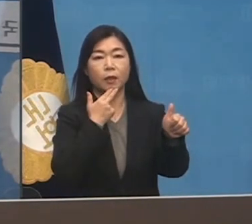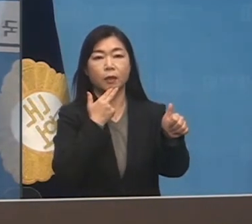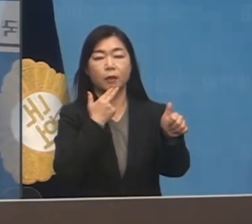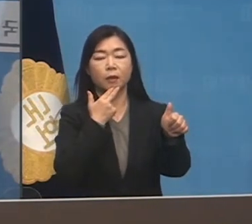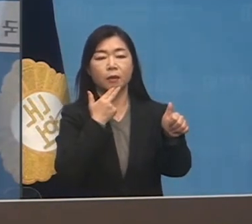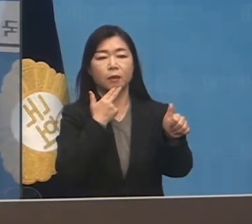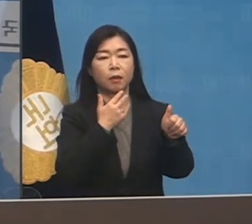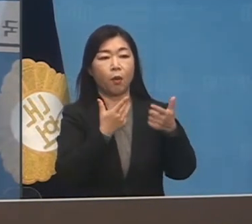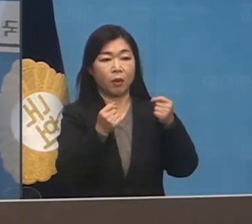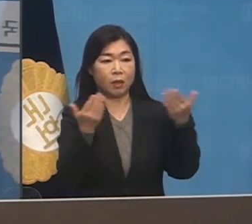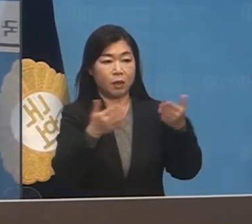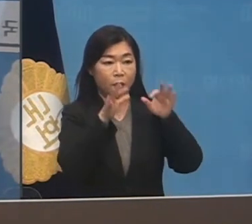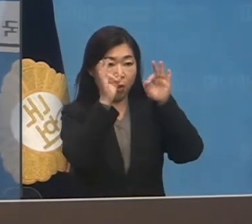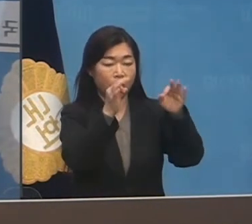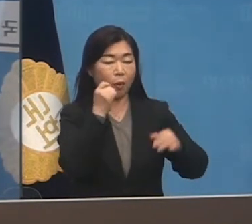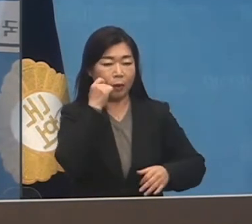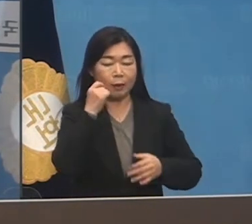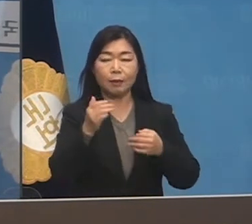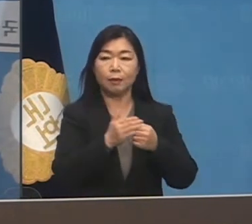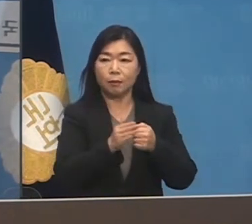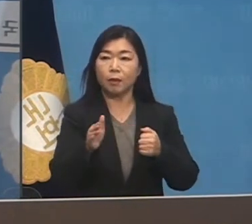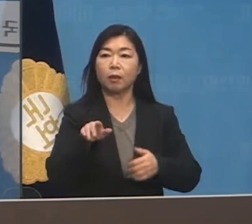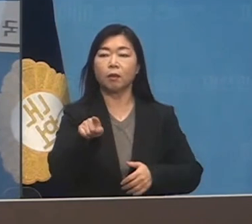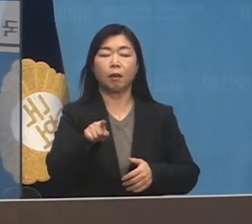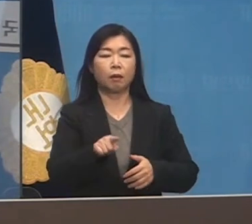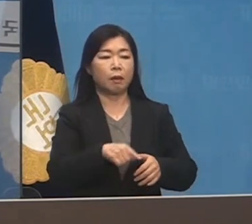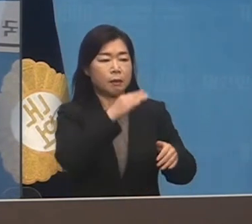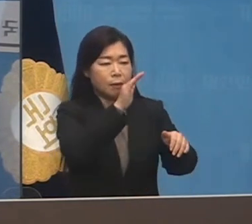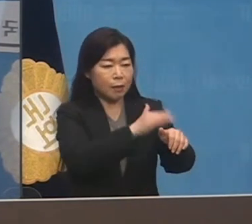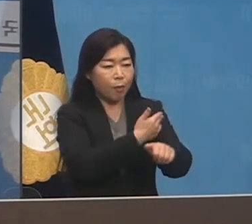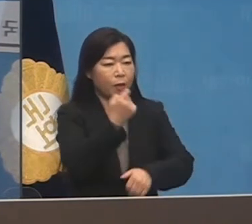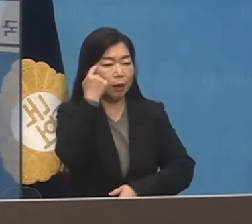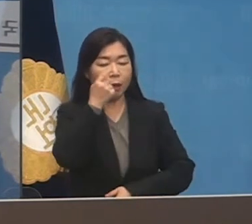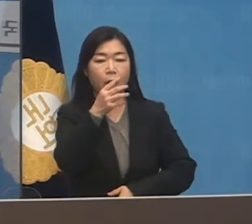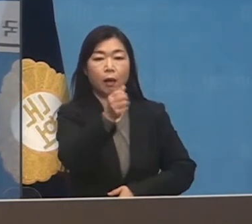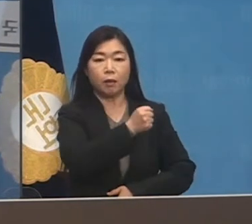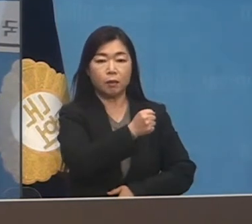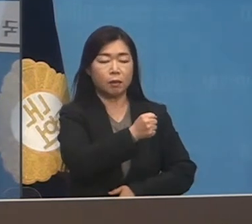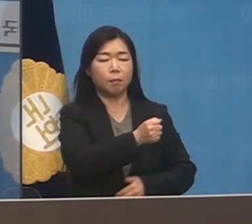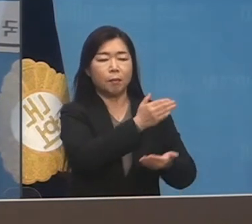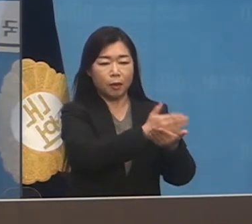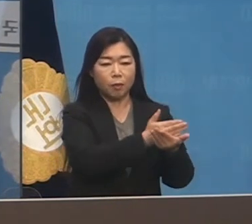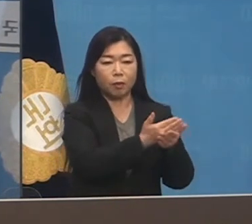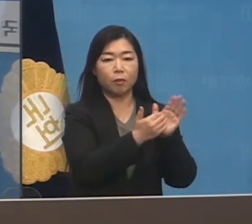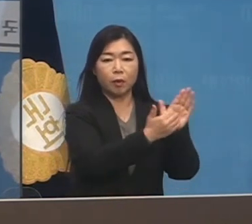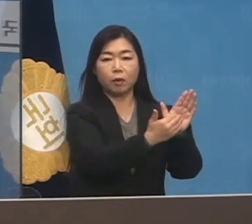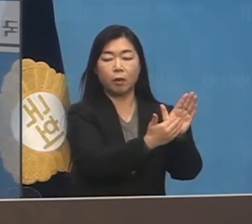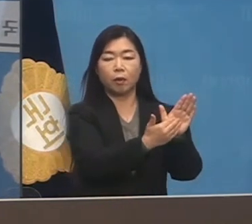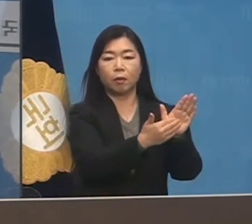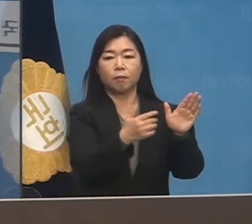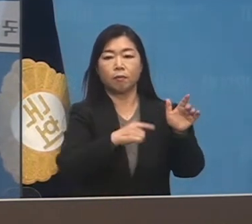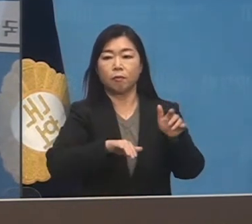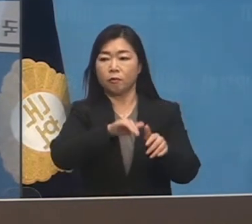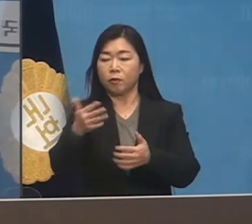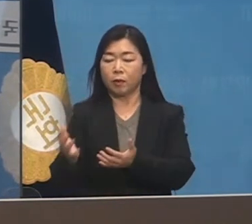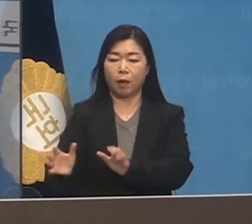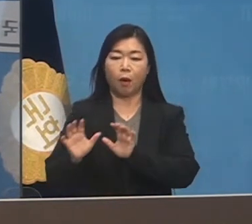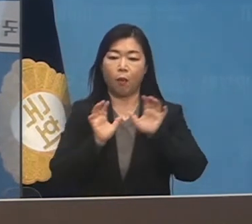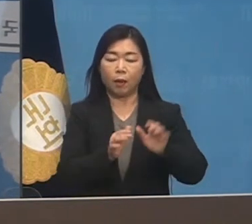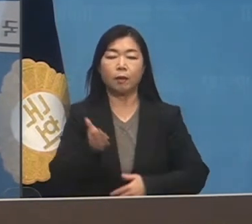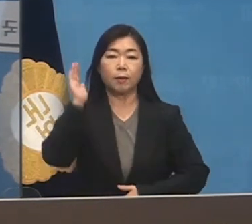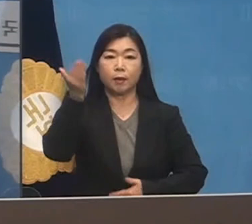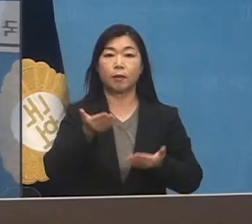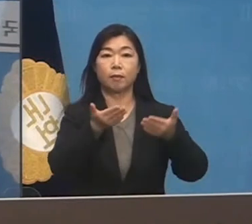맡기는 일을 바라볼 수 없었기에 그러한 왜곡된 신념이 자리하지 않도록 소리를 내기 위해 오늘 이